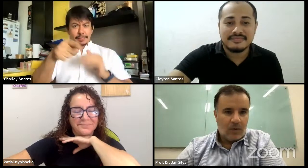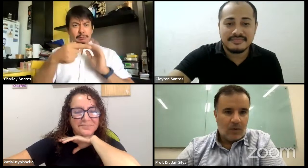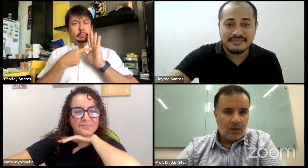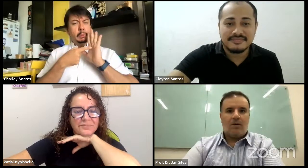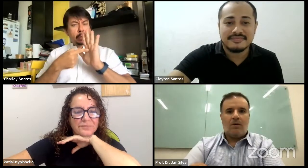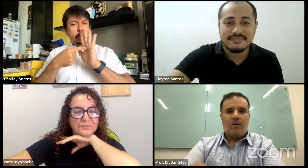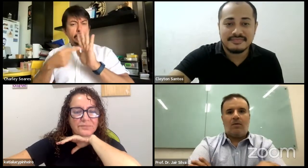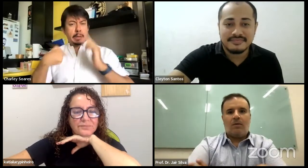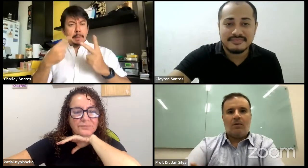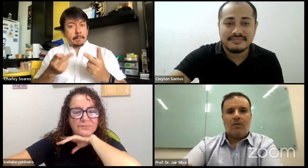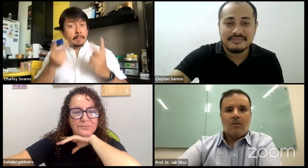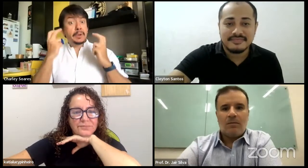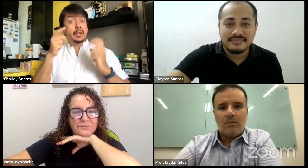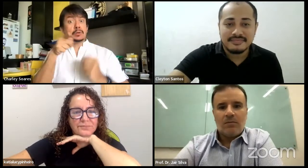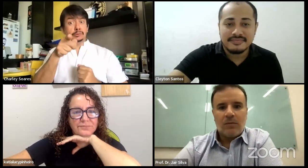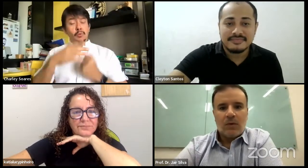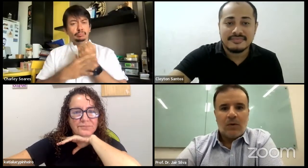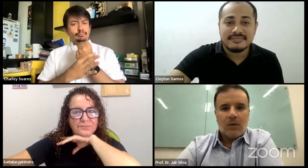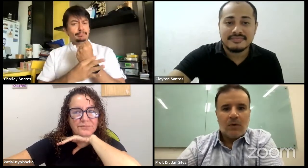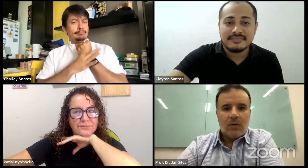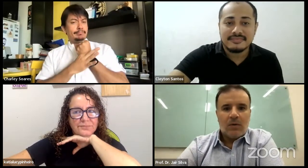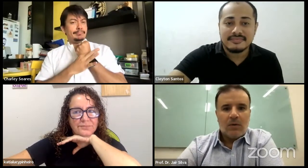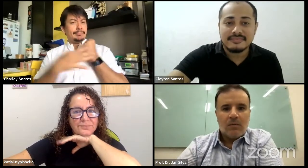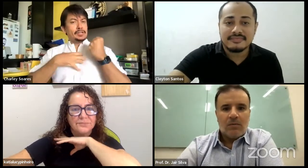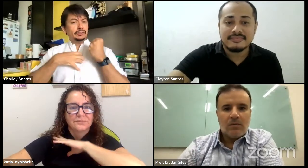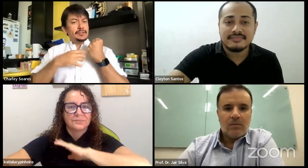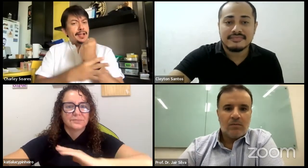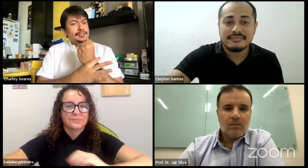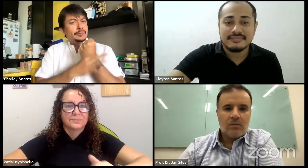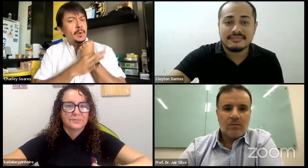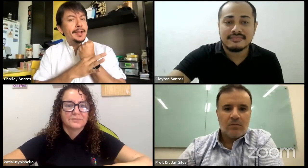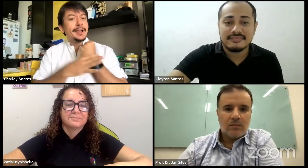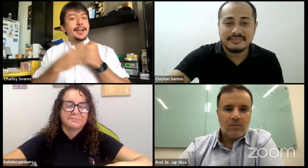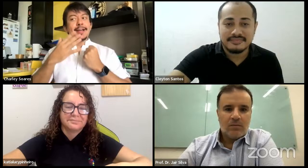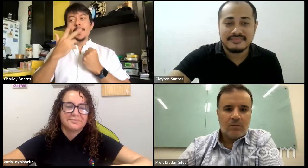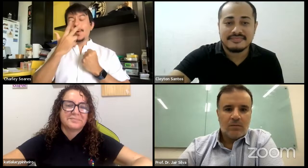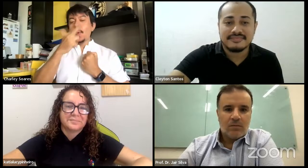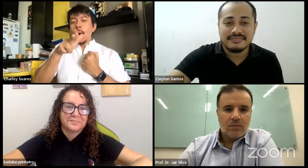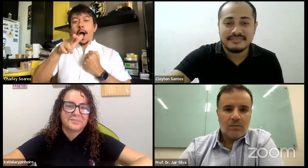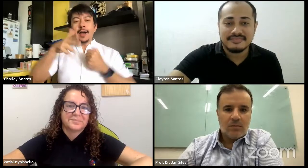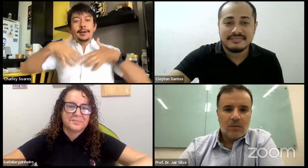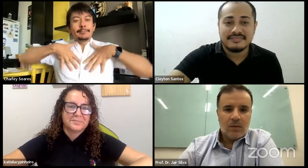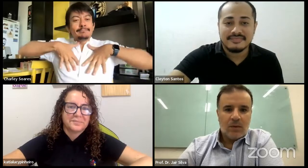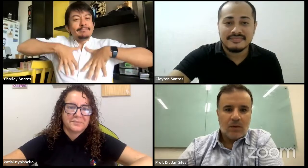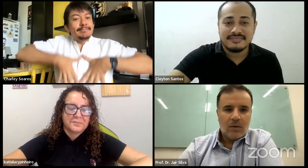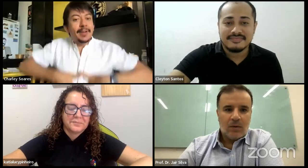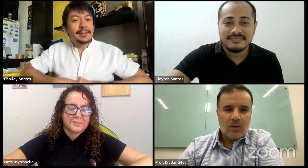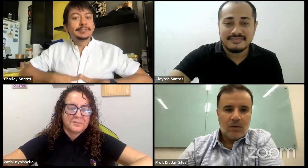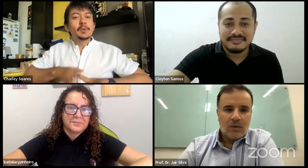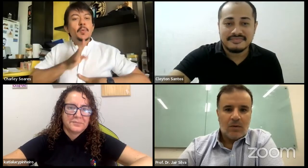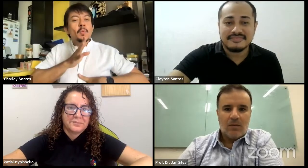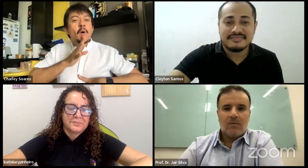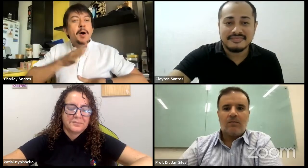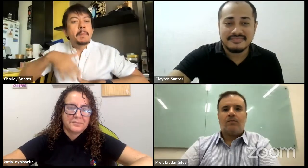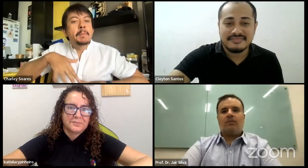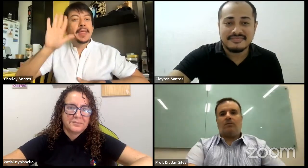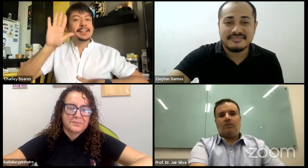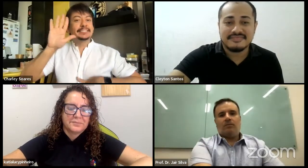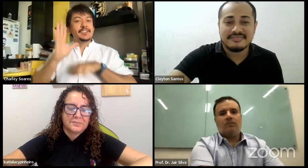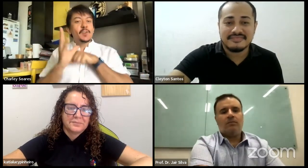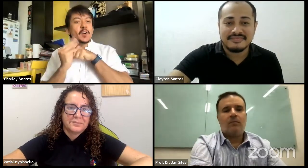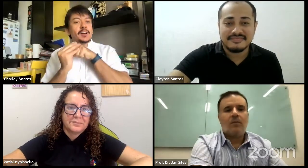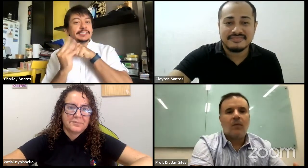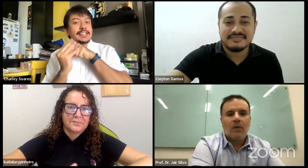sua apresentação, pelos slides que você apresentou. Eu percebi que você teve muita segurança e firmeza,